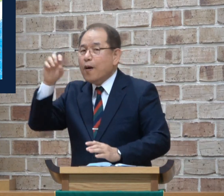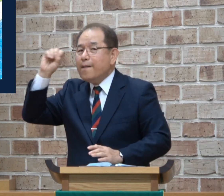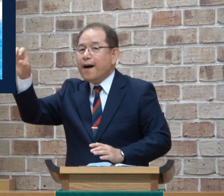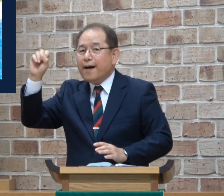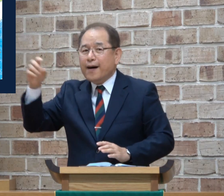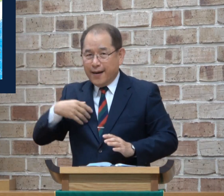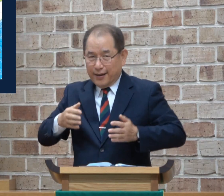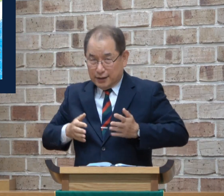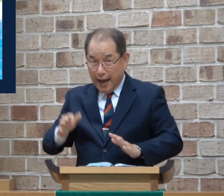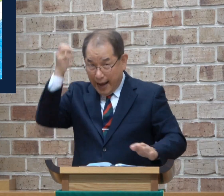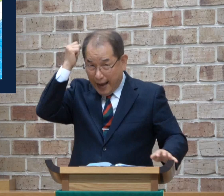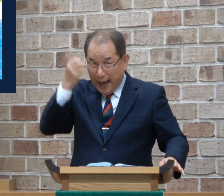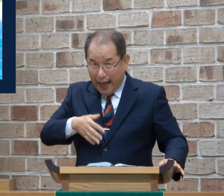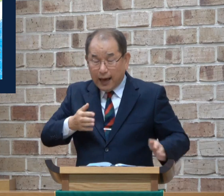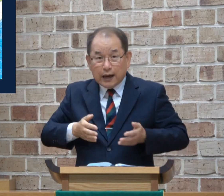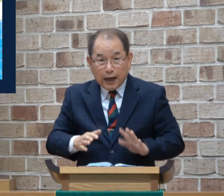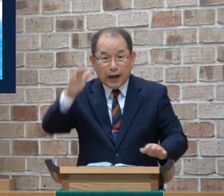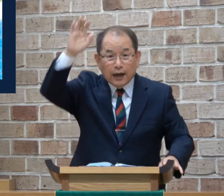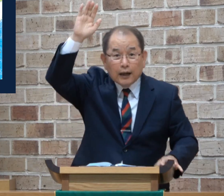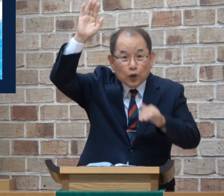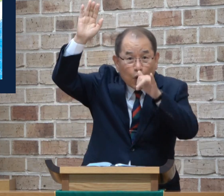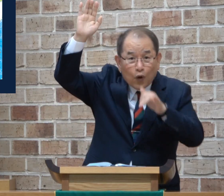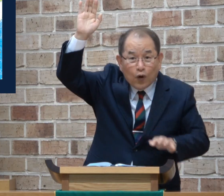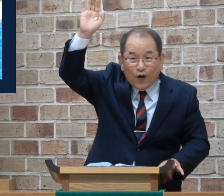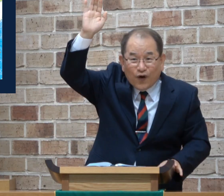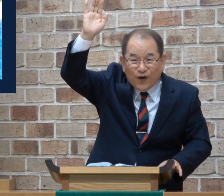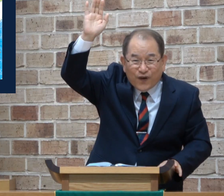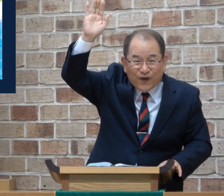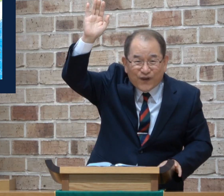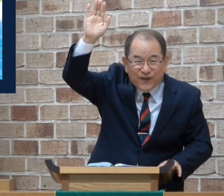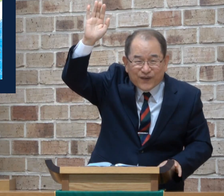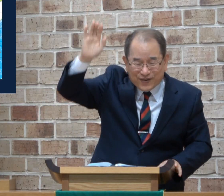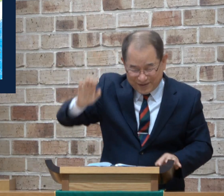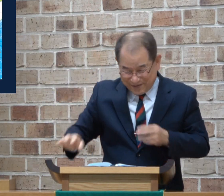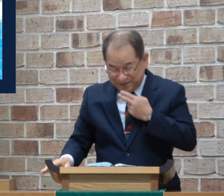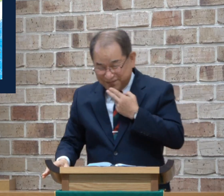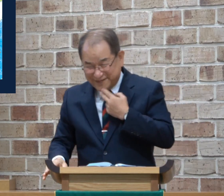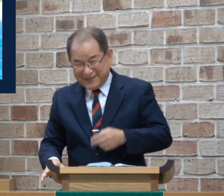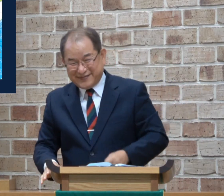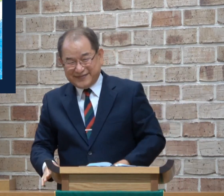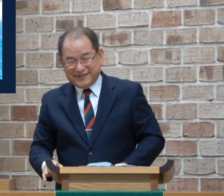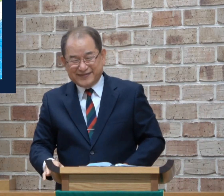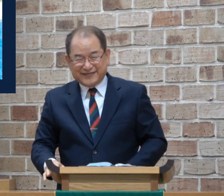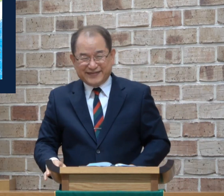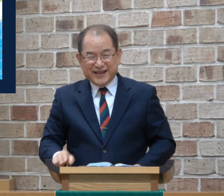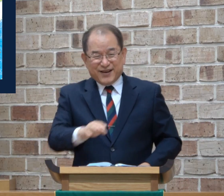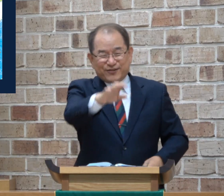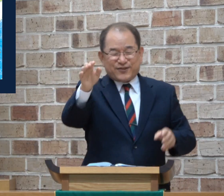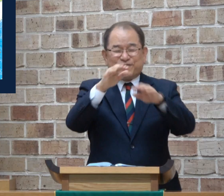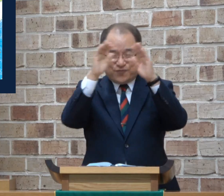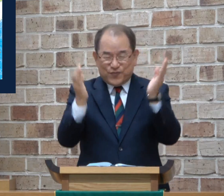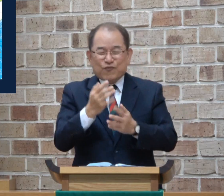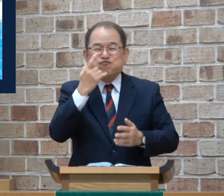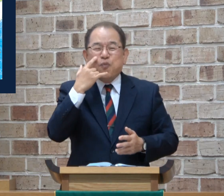해서 태어난 사람 있습니까? 없습니다. 우리 모두 우리